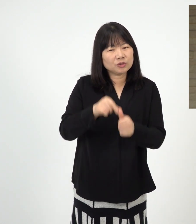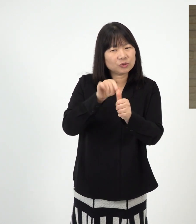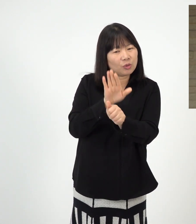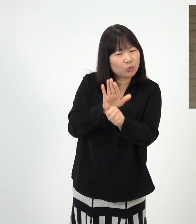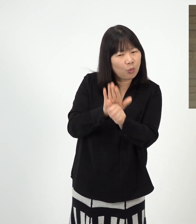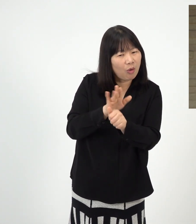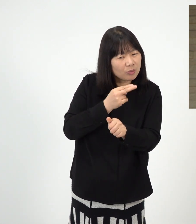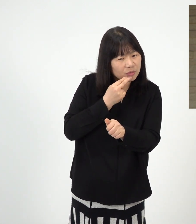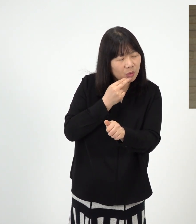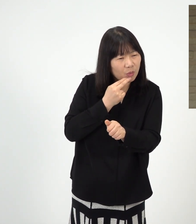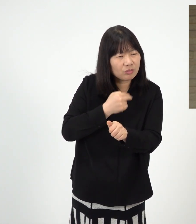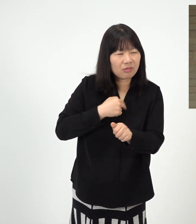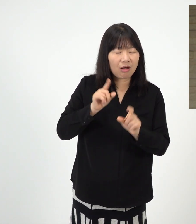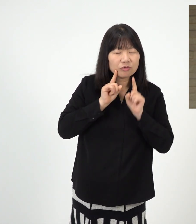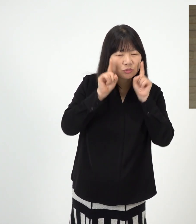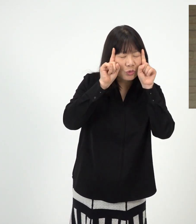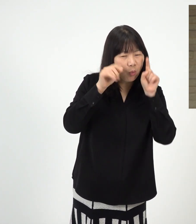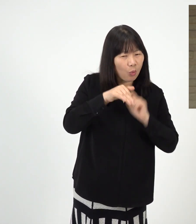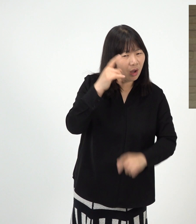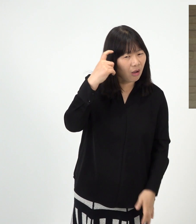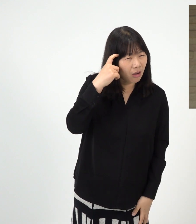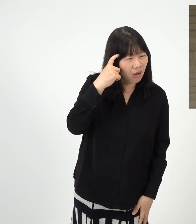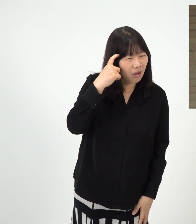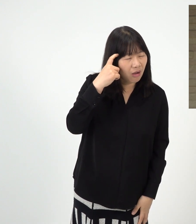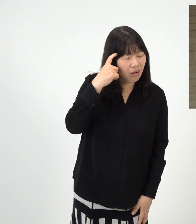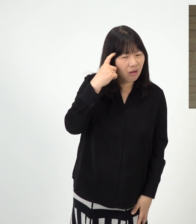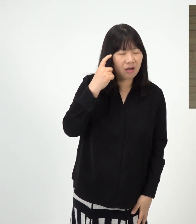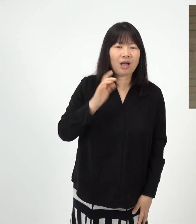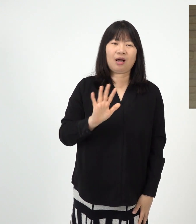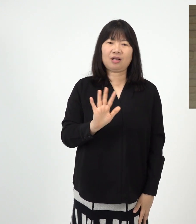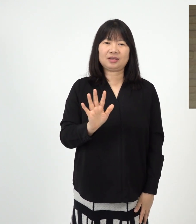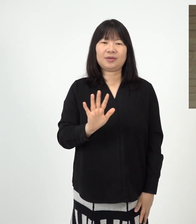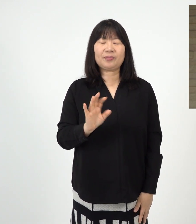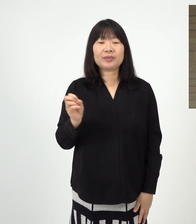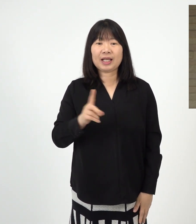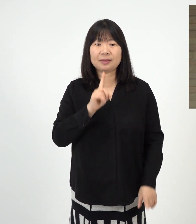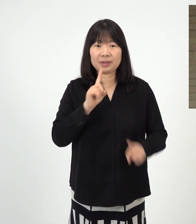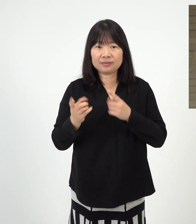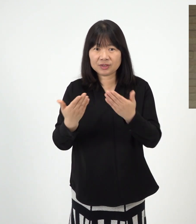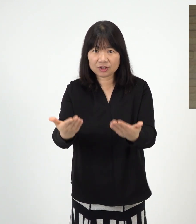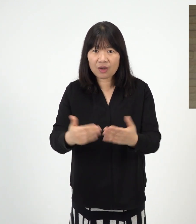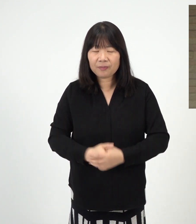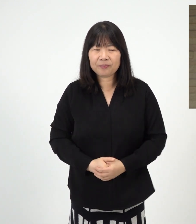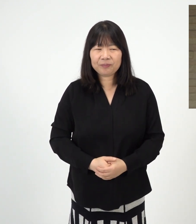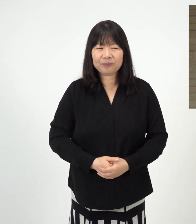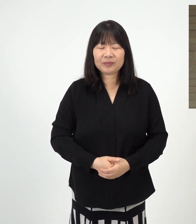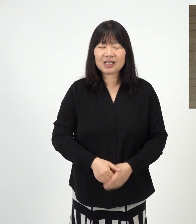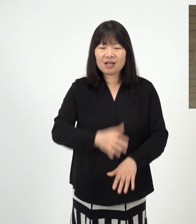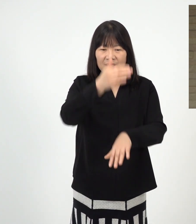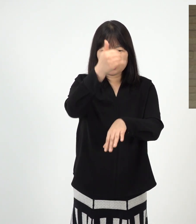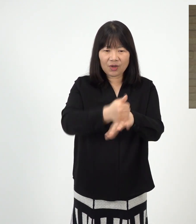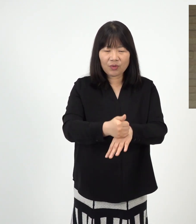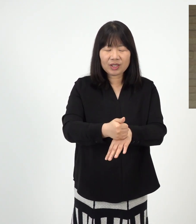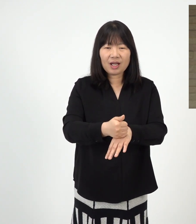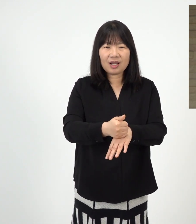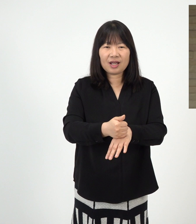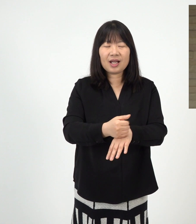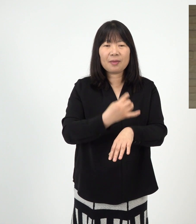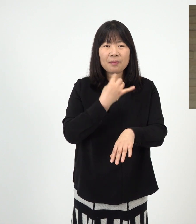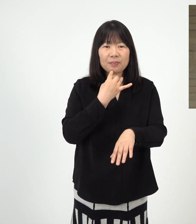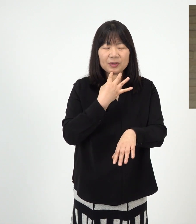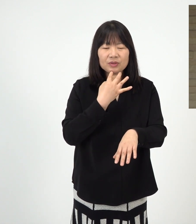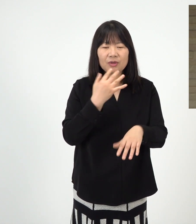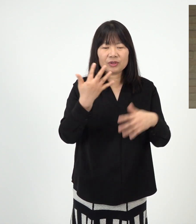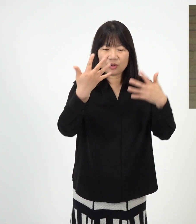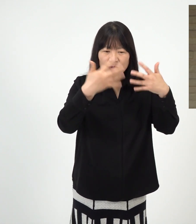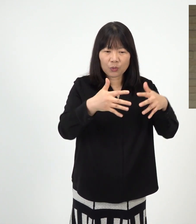간다는 얘기인가? 자, 다시 말씀드렸죠? 이것은 결과론적인 얘기를 하는 거지, 그게 조건절로 얘기하는